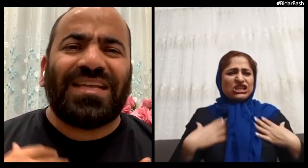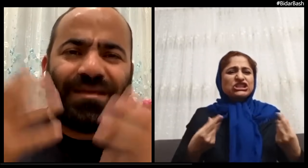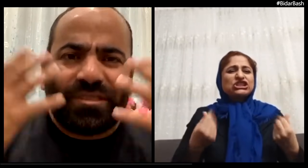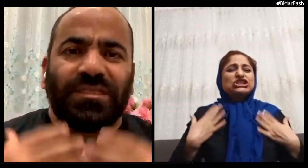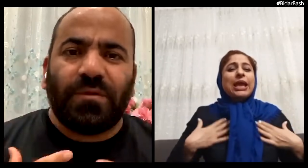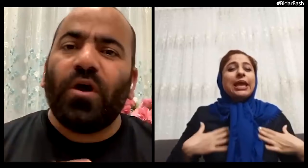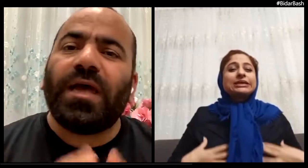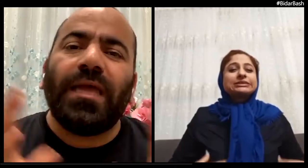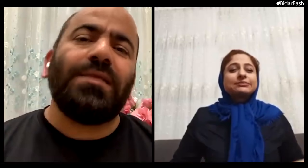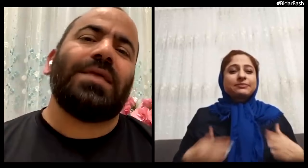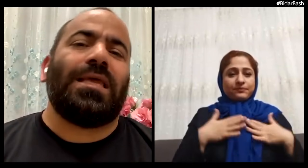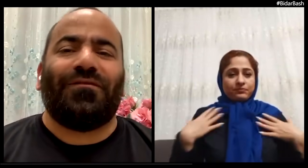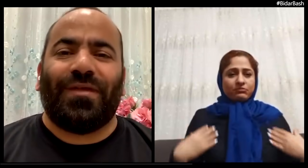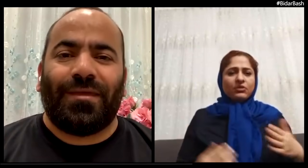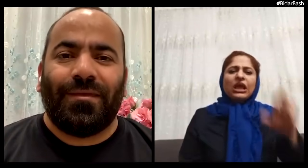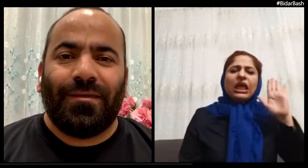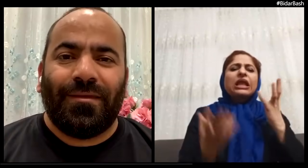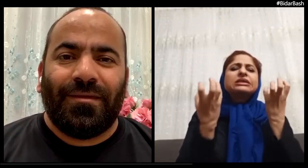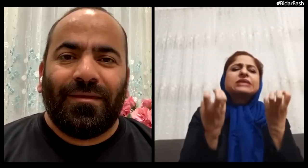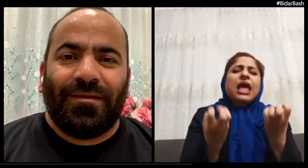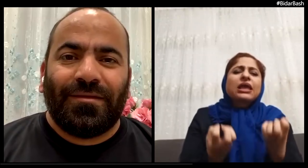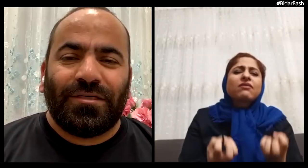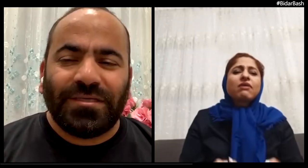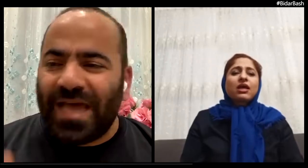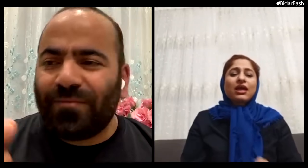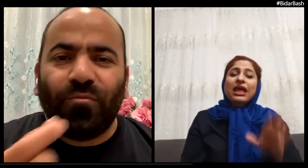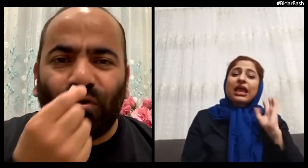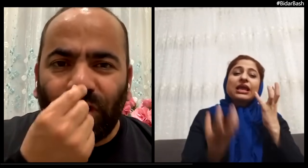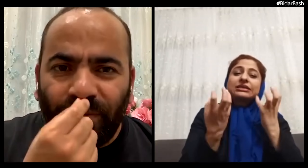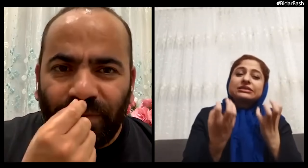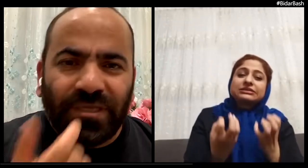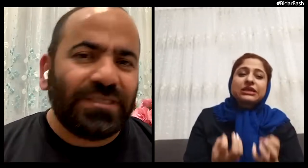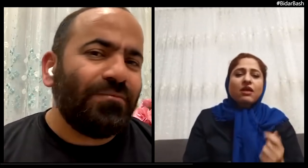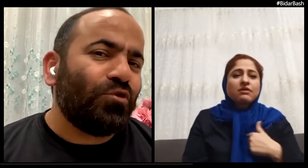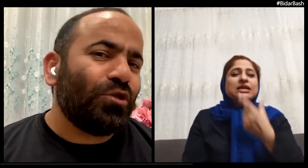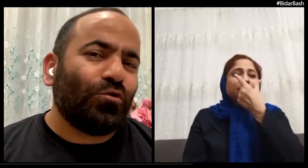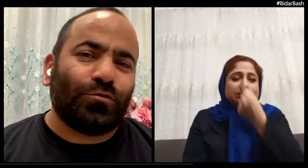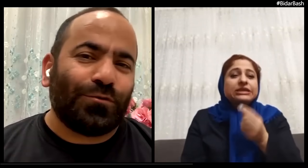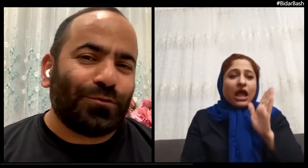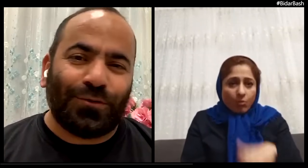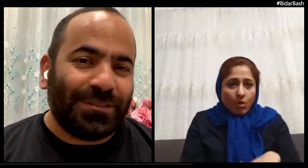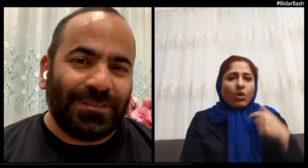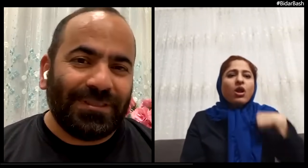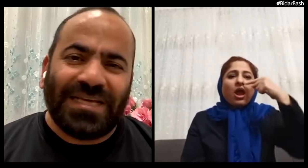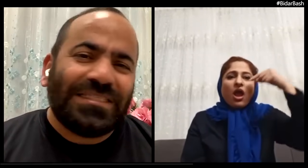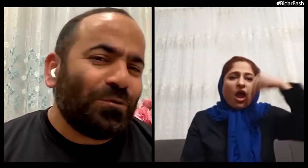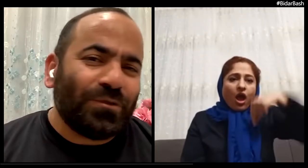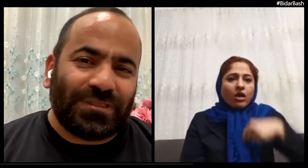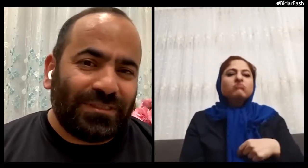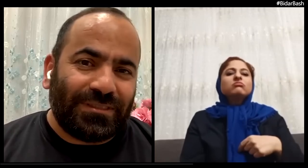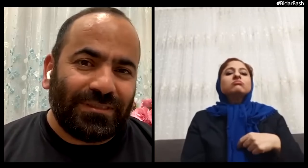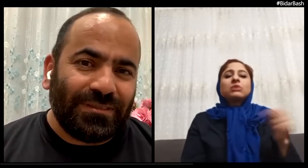این مرکب جسم ما خیلی ضعیفه، یه سرما میخوری آب بینیت نمیتونی کنترل کنی،